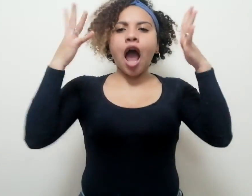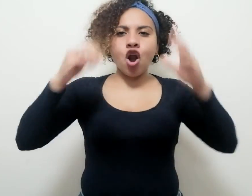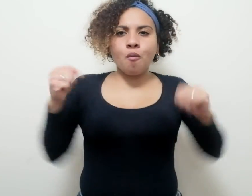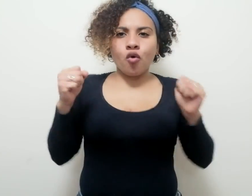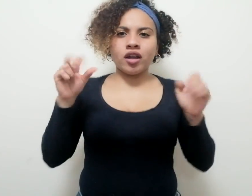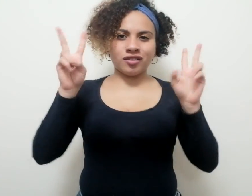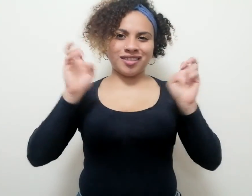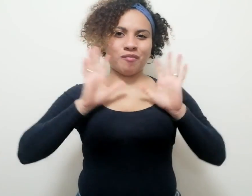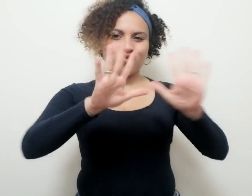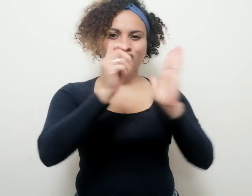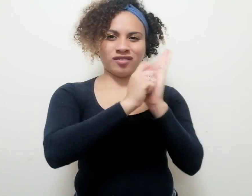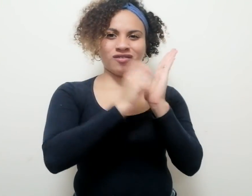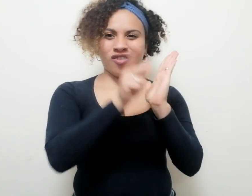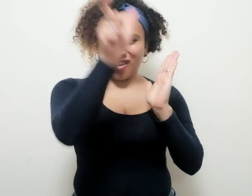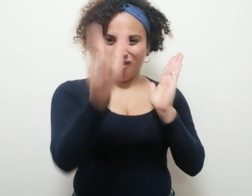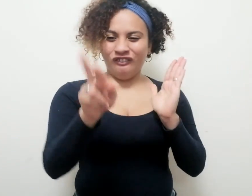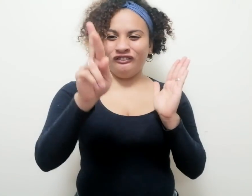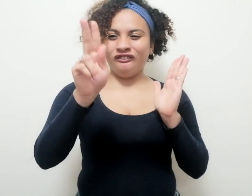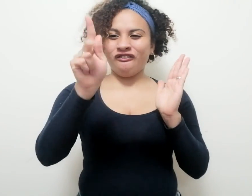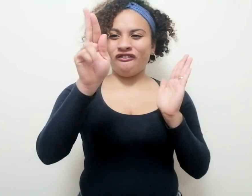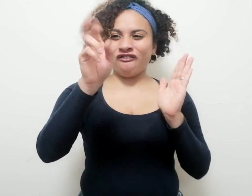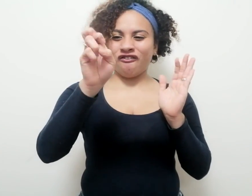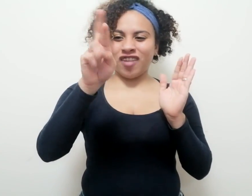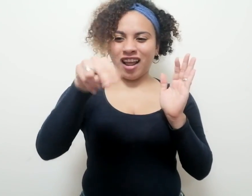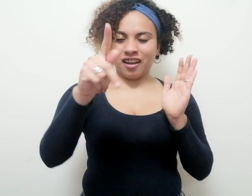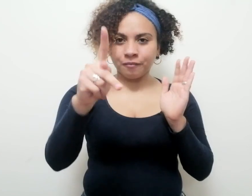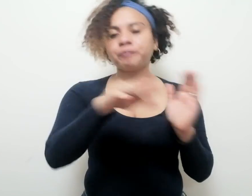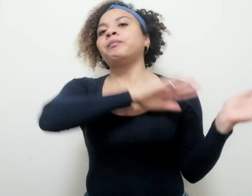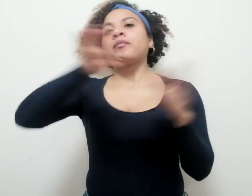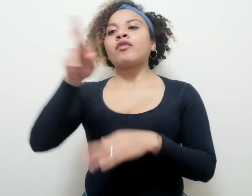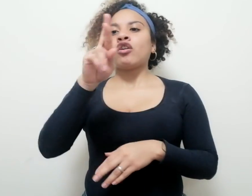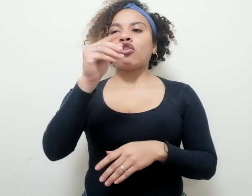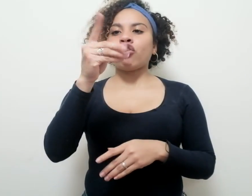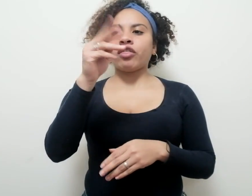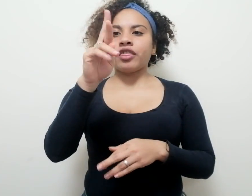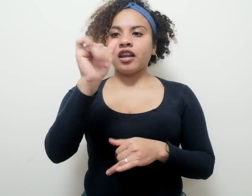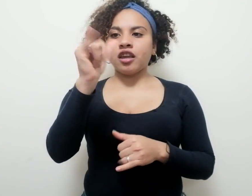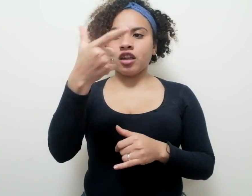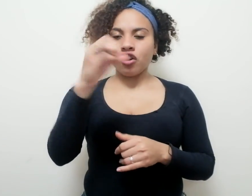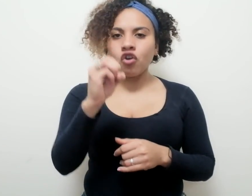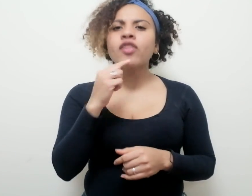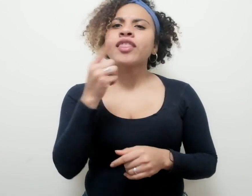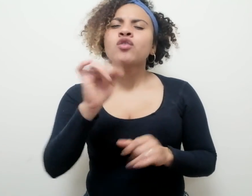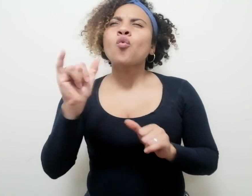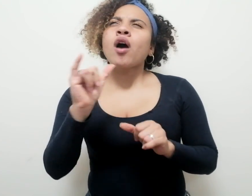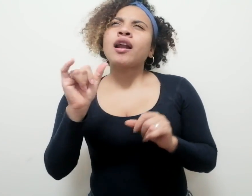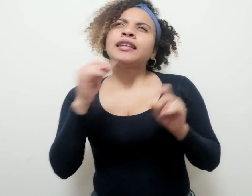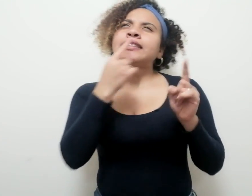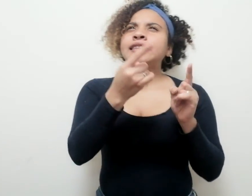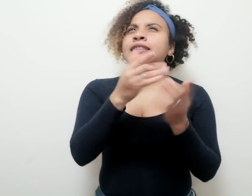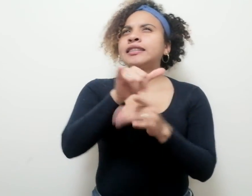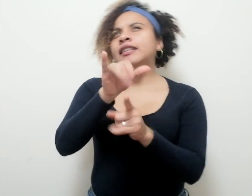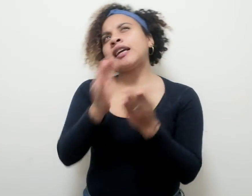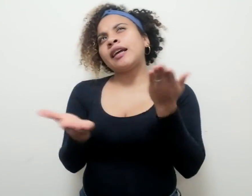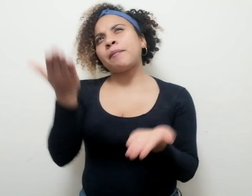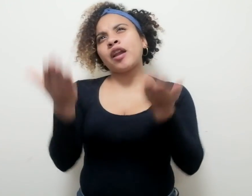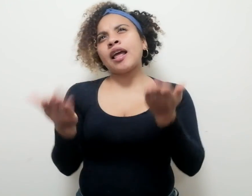crónica. Rodrigo Rey Rosa hace un paralelo entre el genocidio